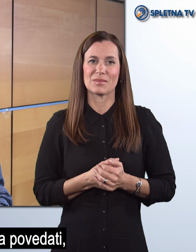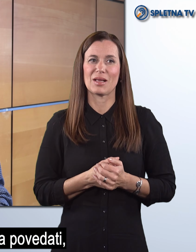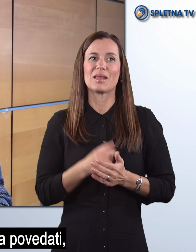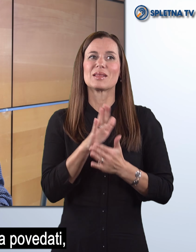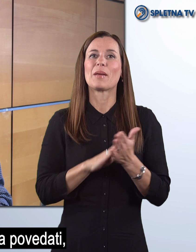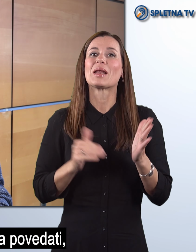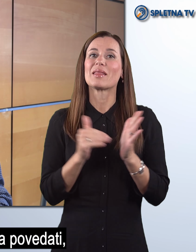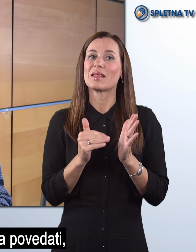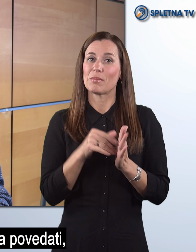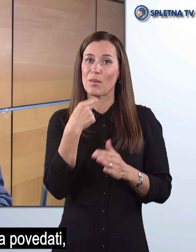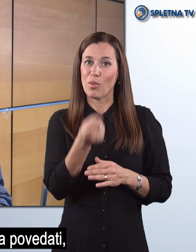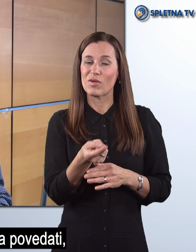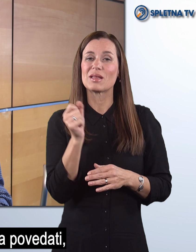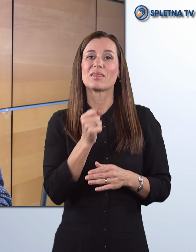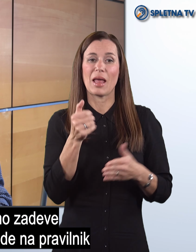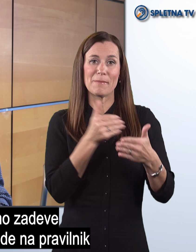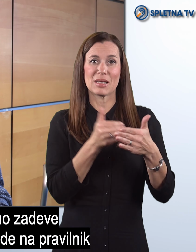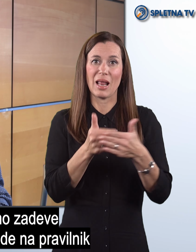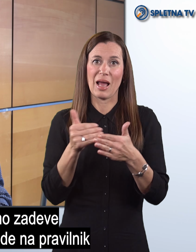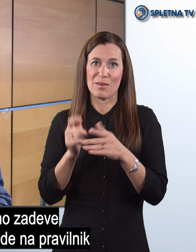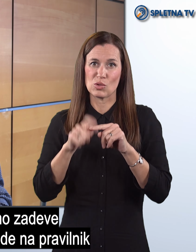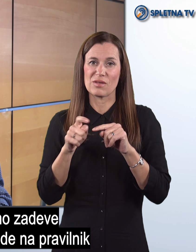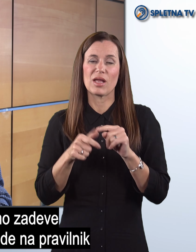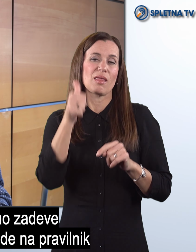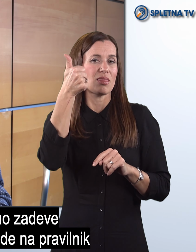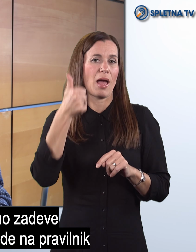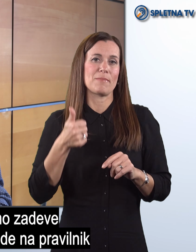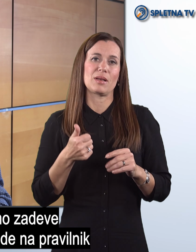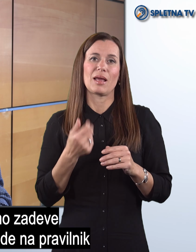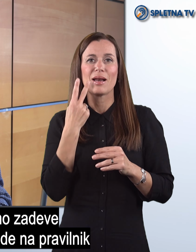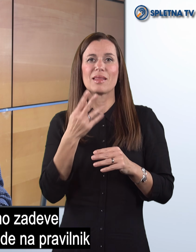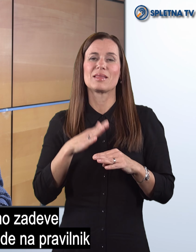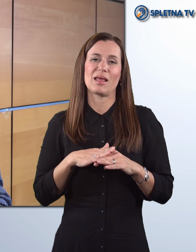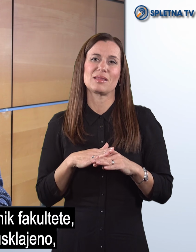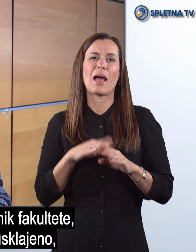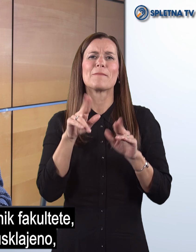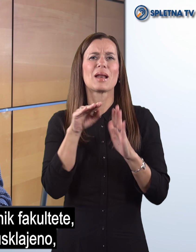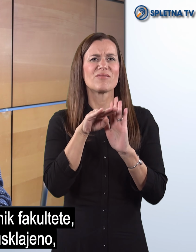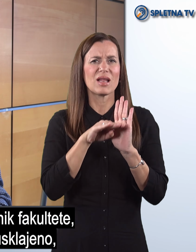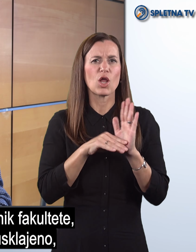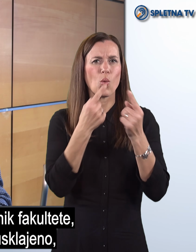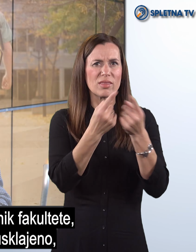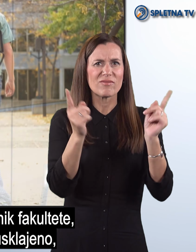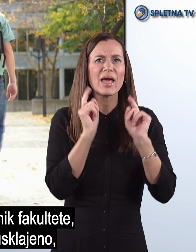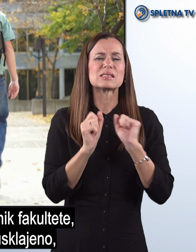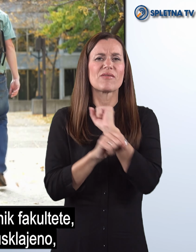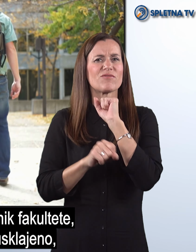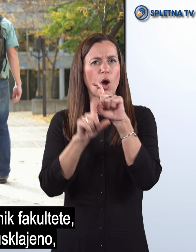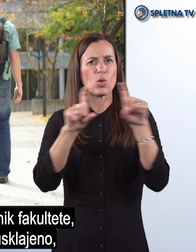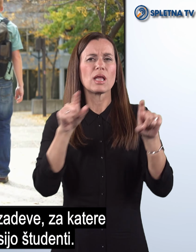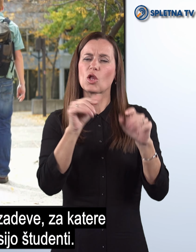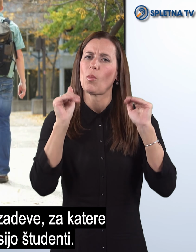Najprej treba povedati, da prilagajamo zadeve najprej seveda glede na pravilnik univerze, pravilnik fakultete, to mora biti